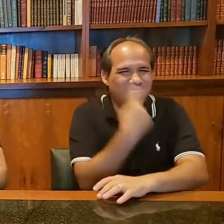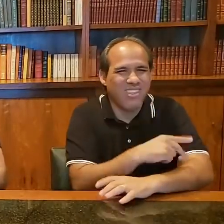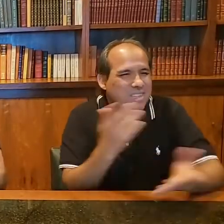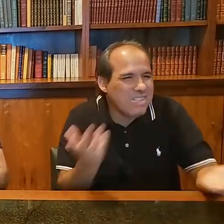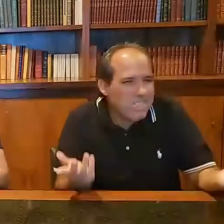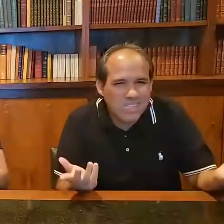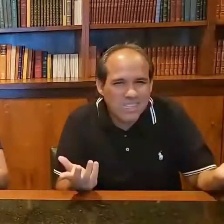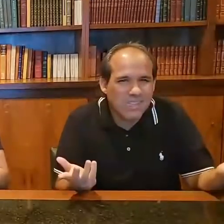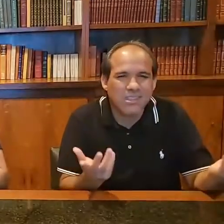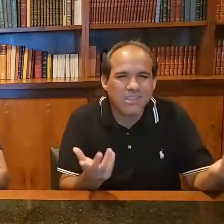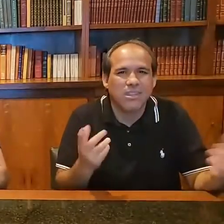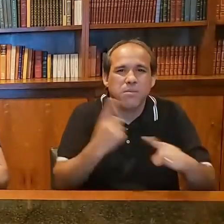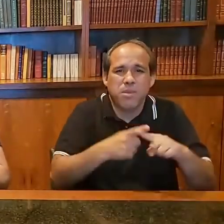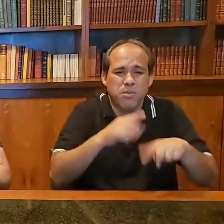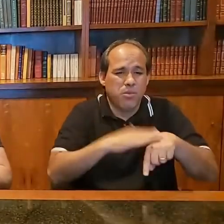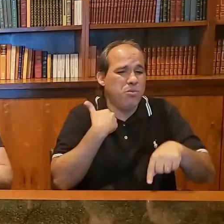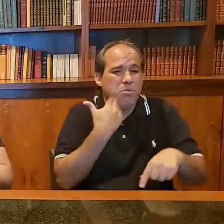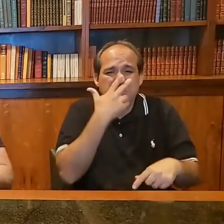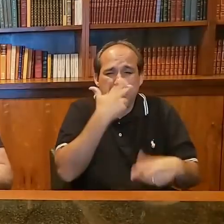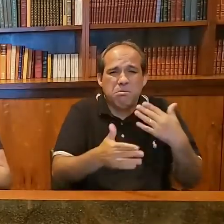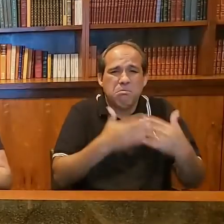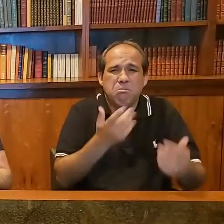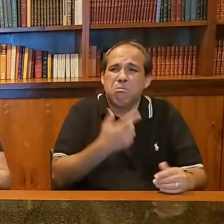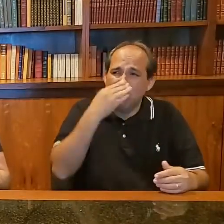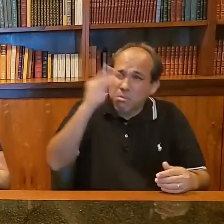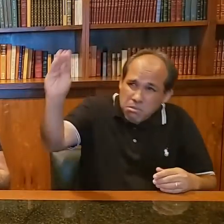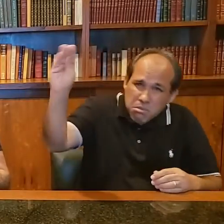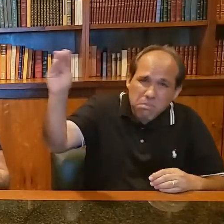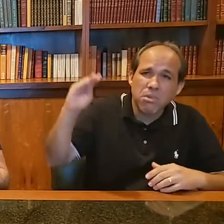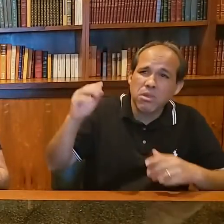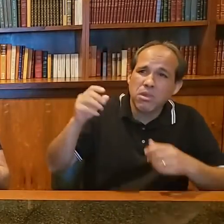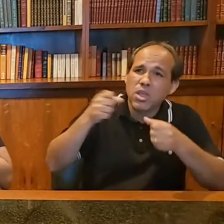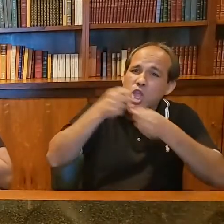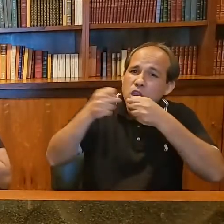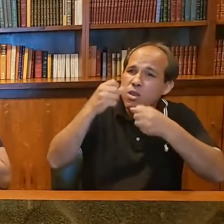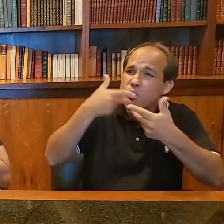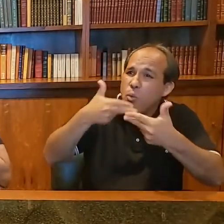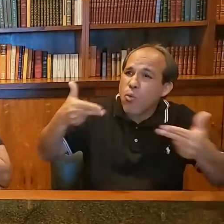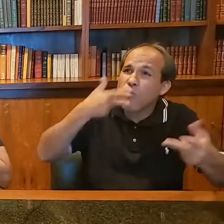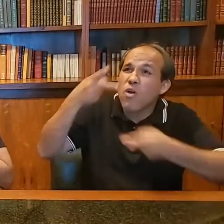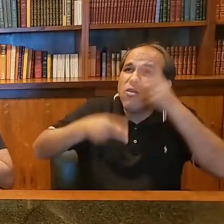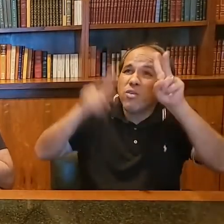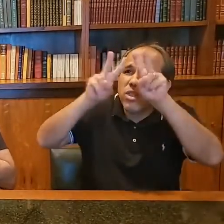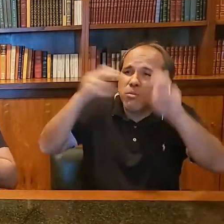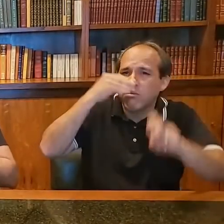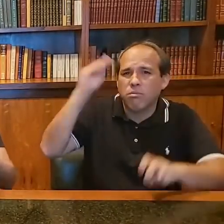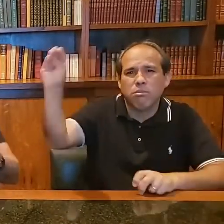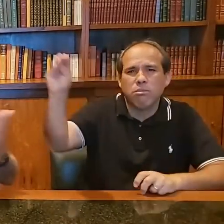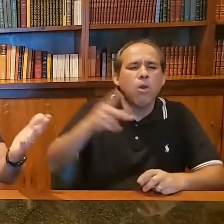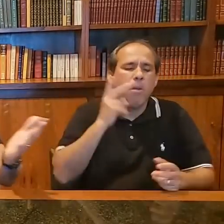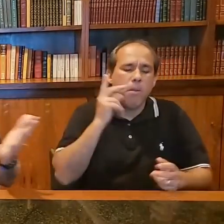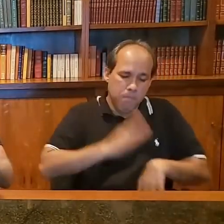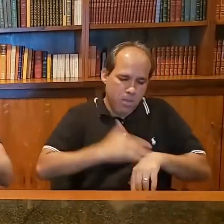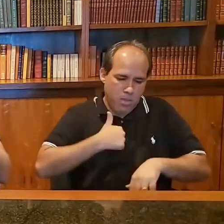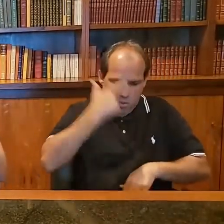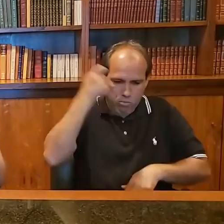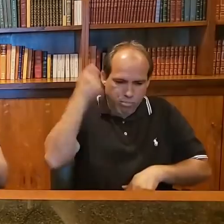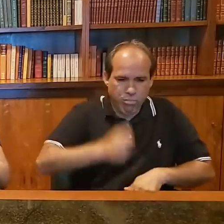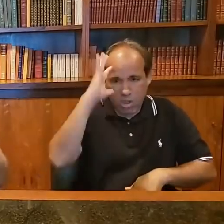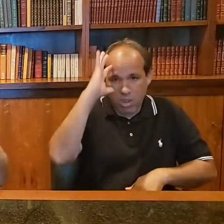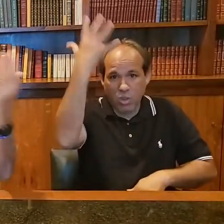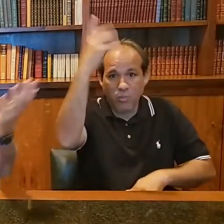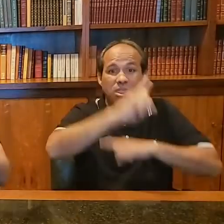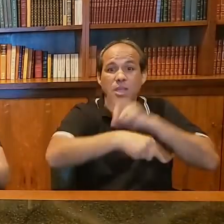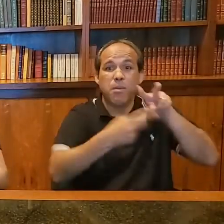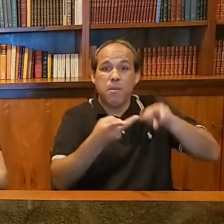a imprensa diz, ele vai lá e julga a pessoa. Que é realmente, pessoal, eu quando peguei 15 dias de cadeia, lógico, não foi atrás das